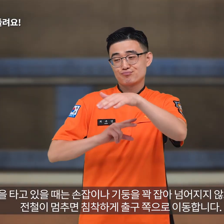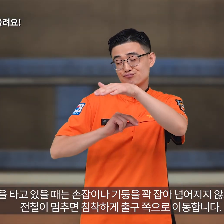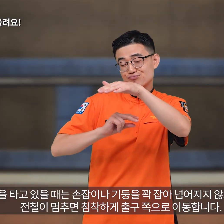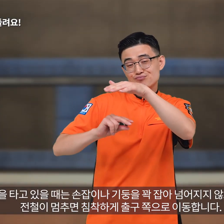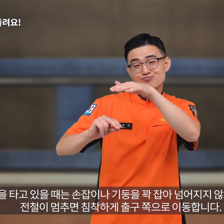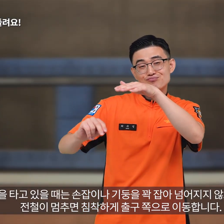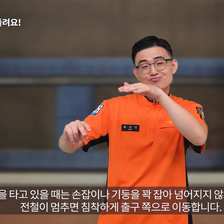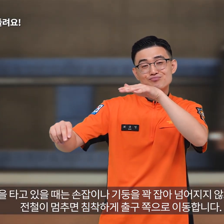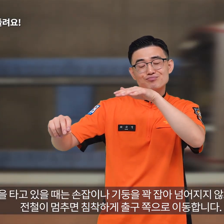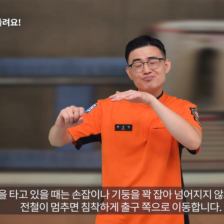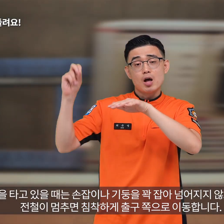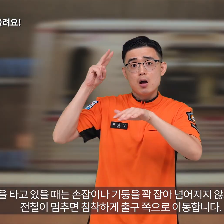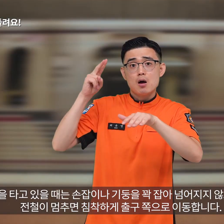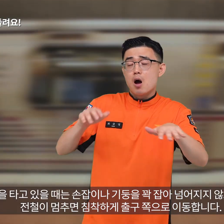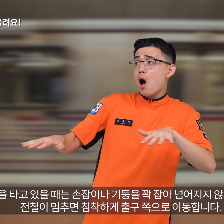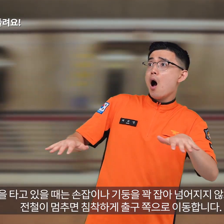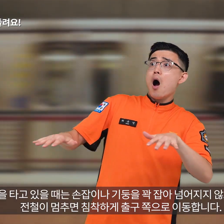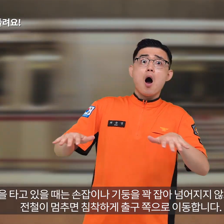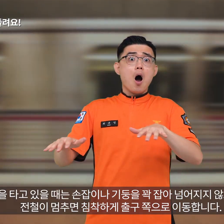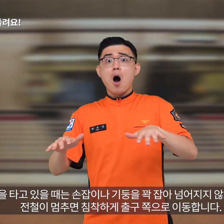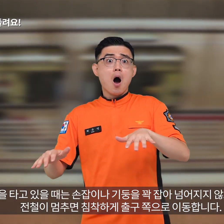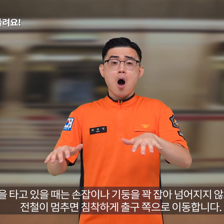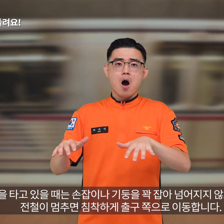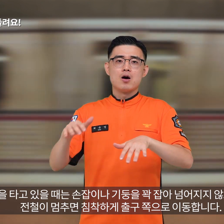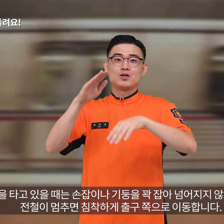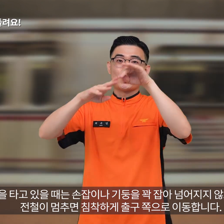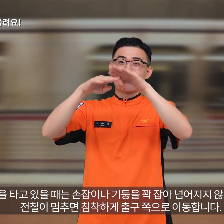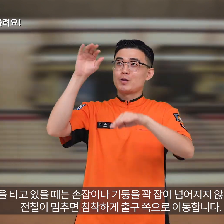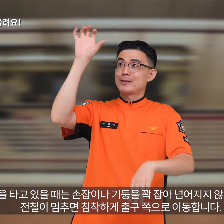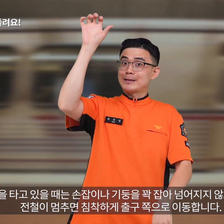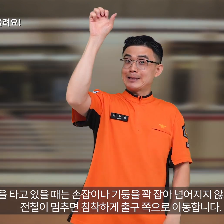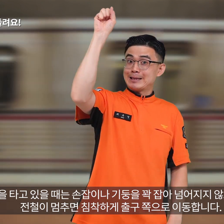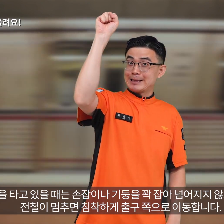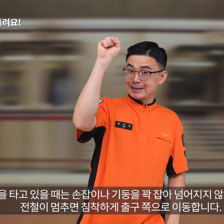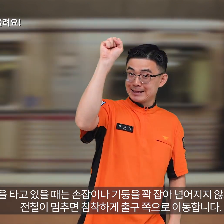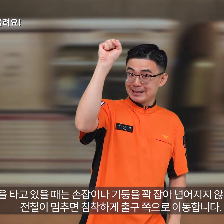전철을 타고 있을 때는 손잡이나 기둥을 꽉 잡아 넘어지지 않도록 하고